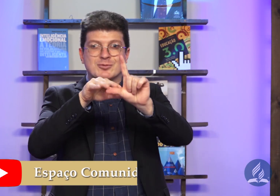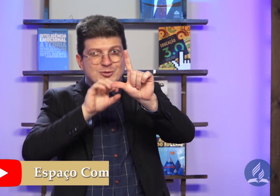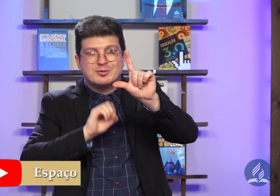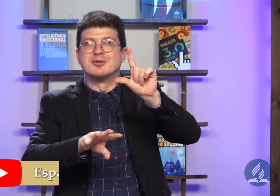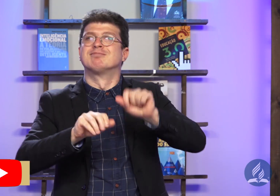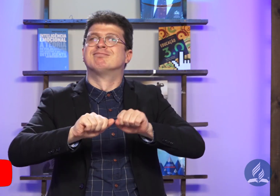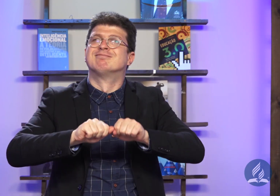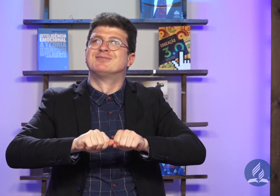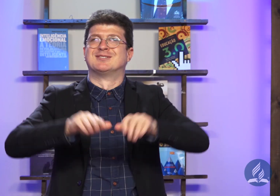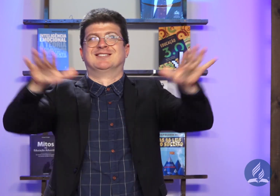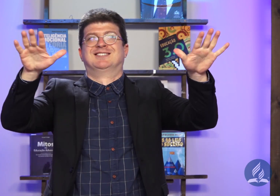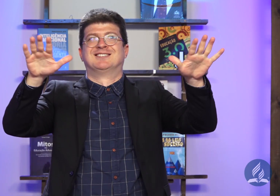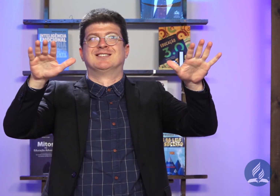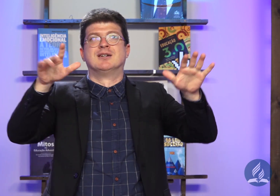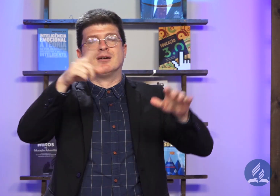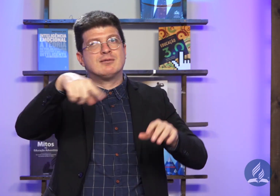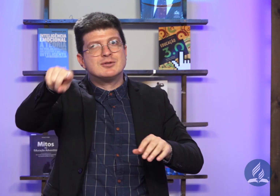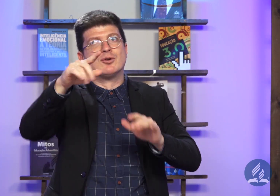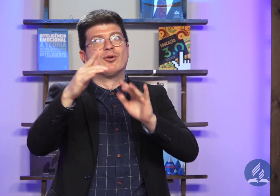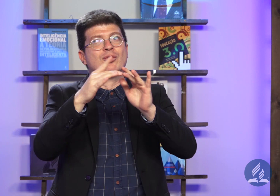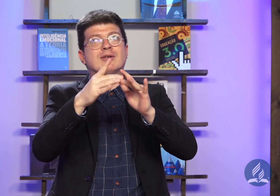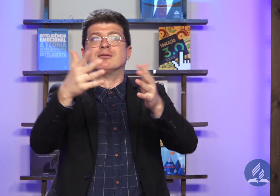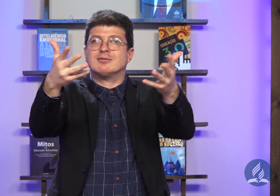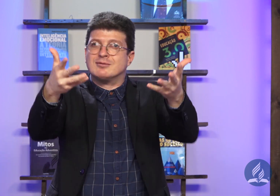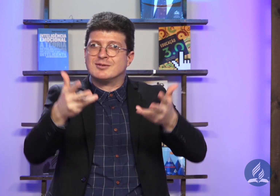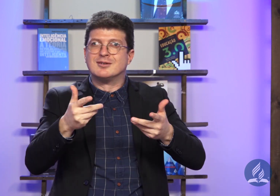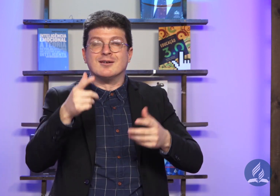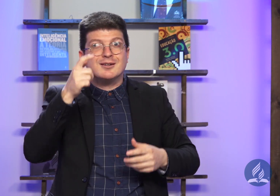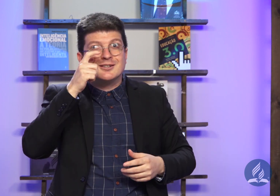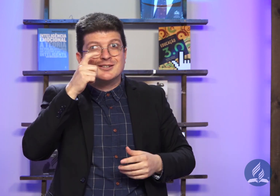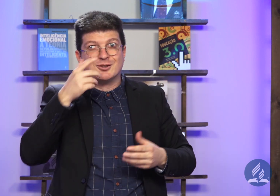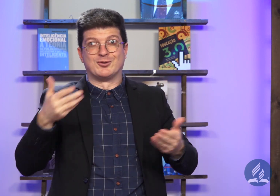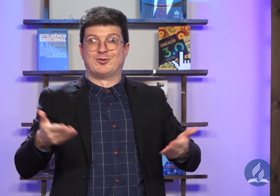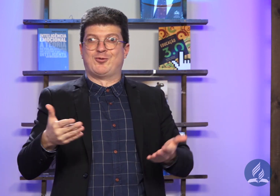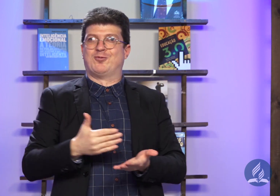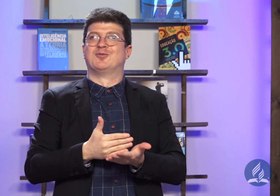eles para essa programação, compartilhe essa esperança.